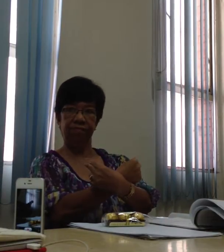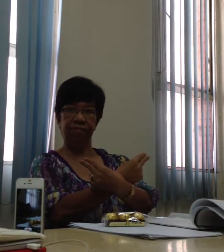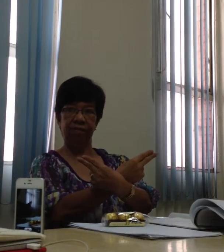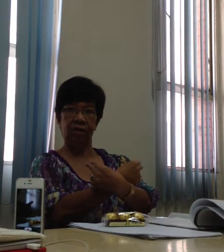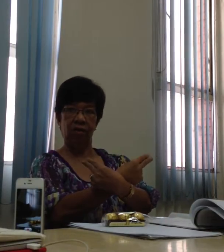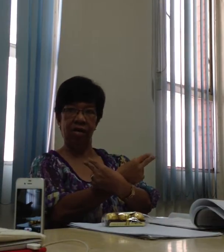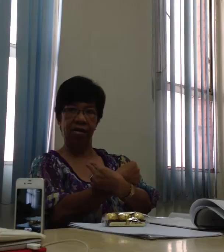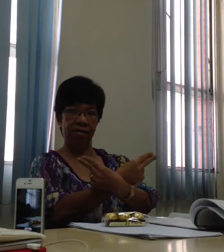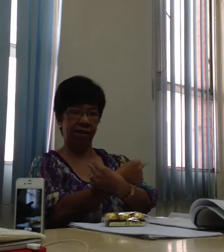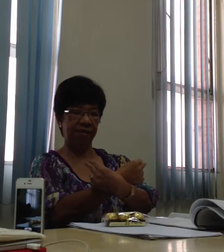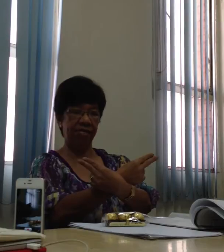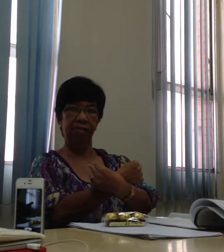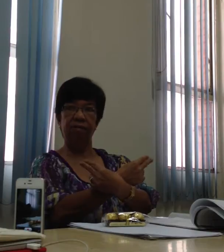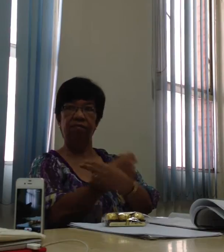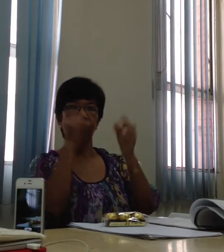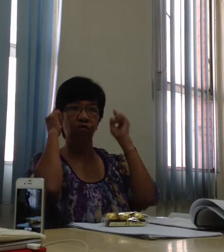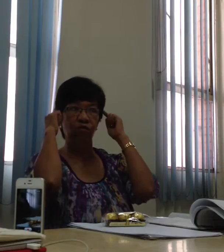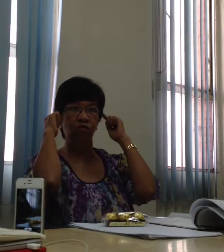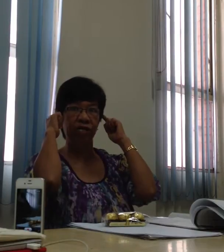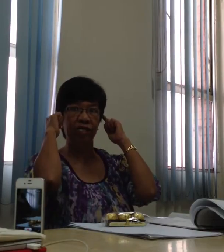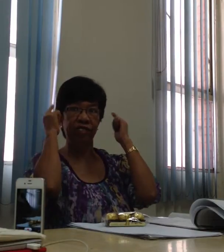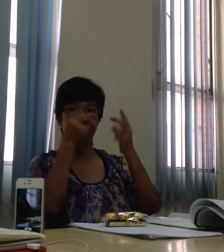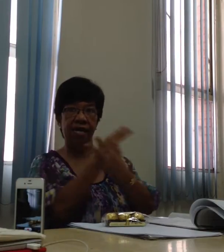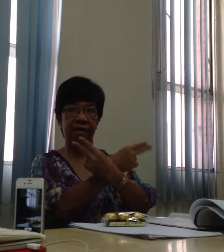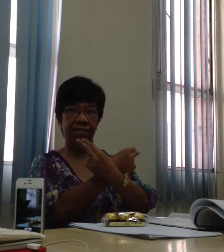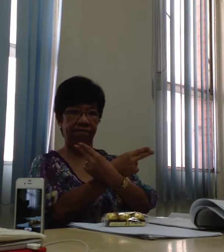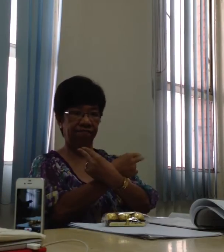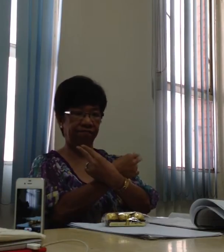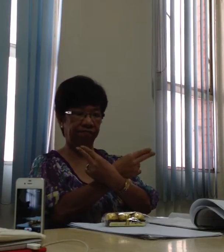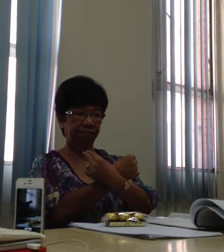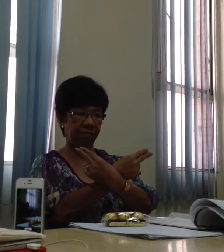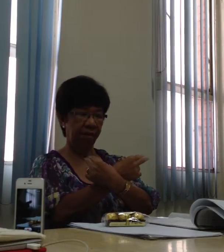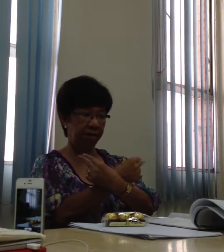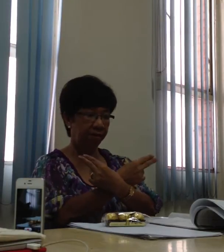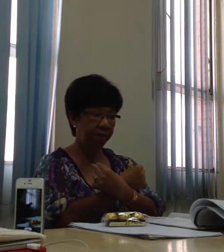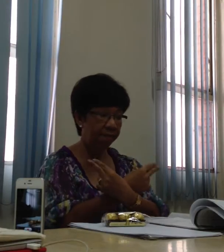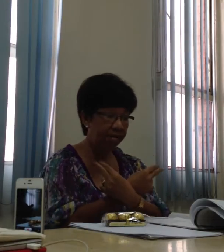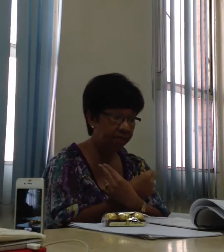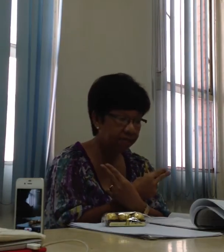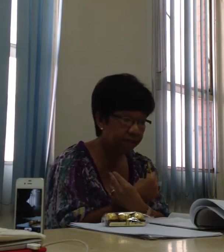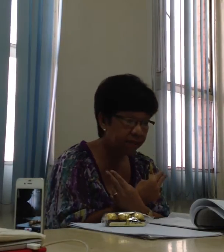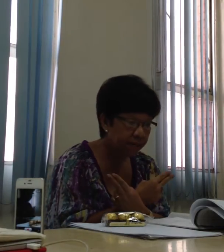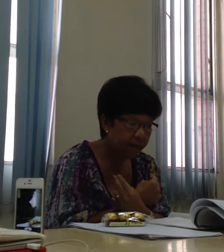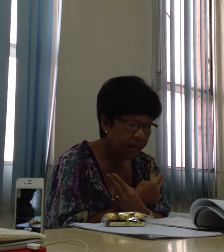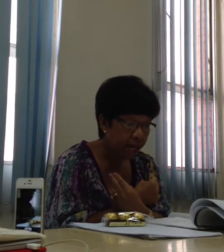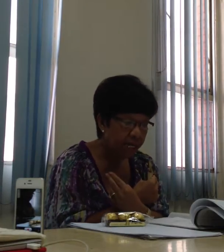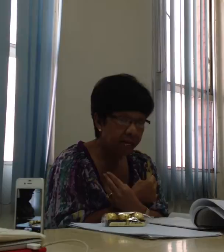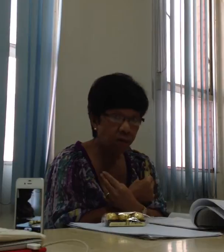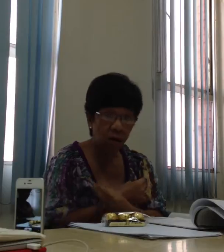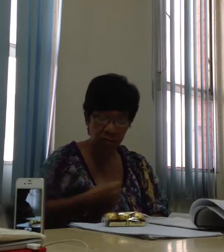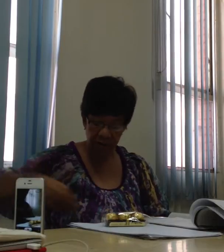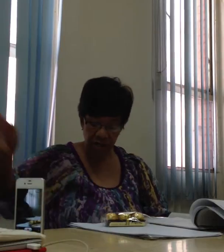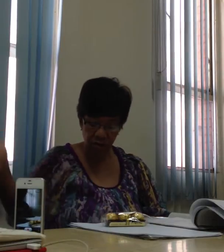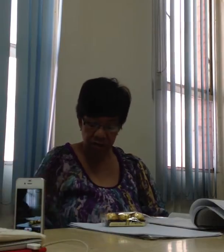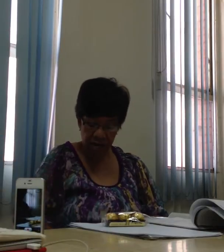Rabbit? Okay, ears. Yung ears niya. Rabbit. And then dog, natural sign.